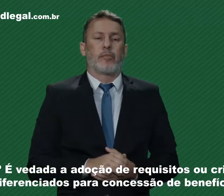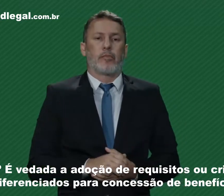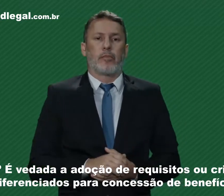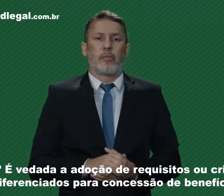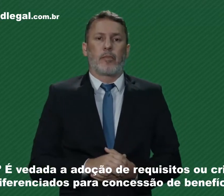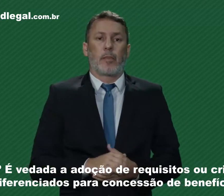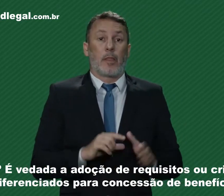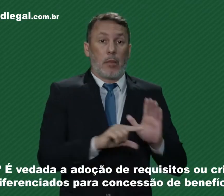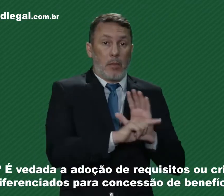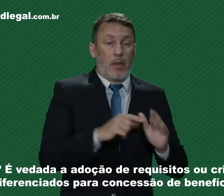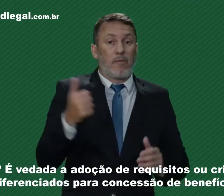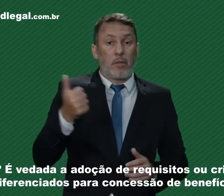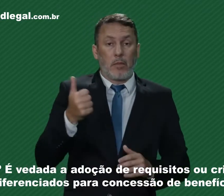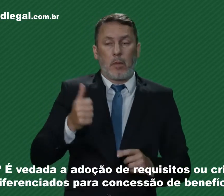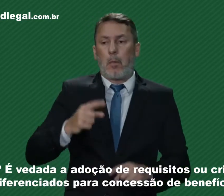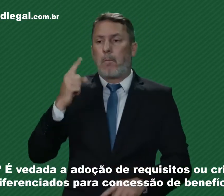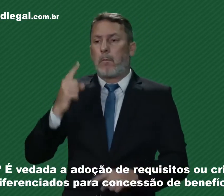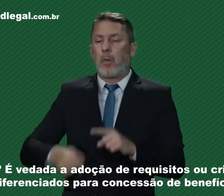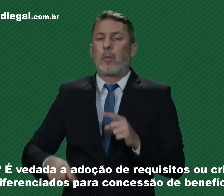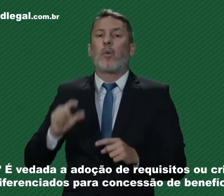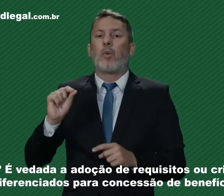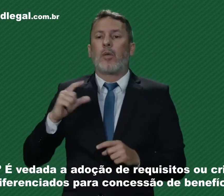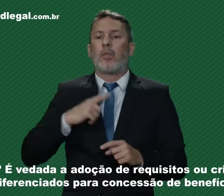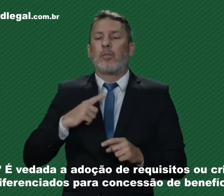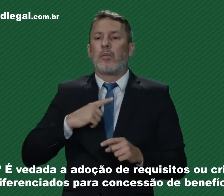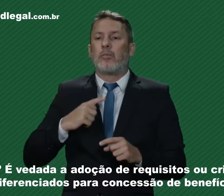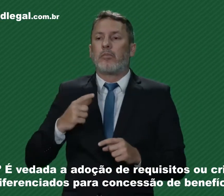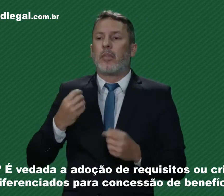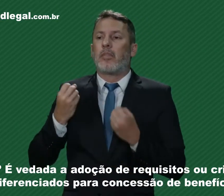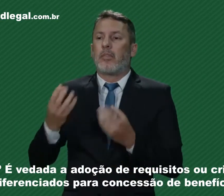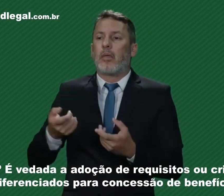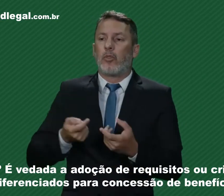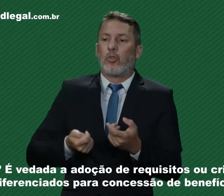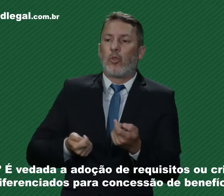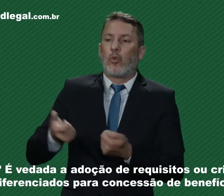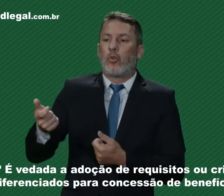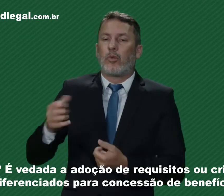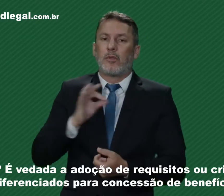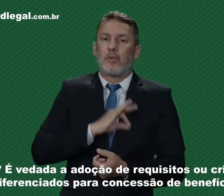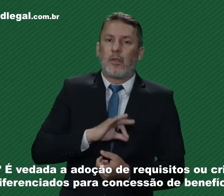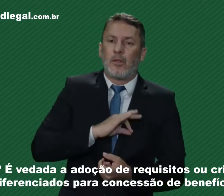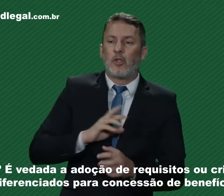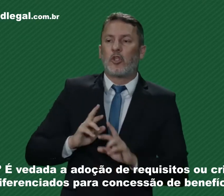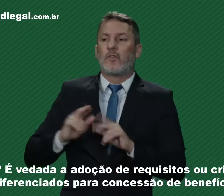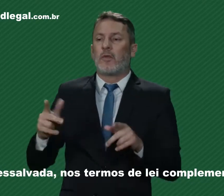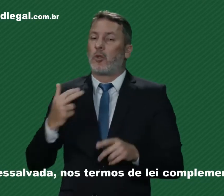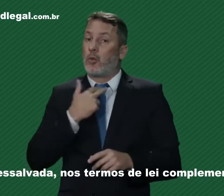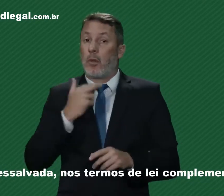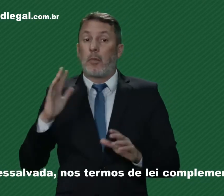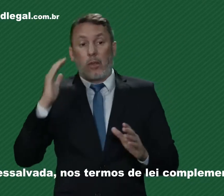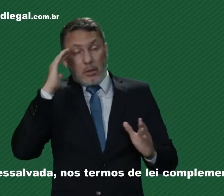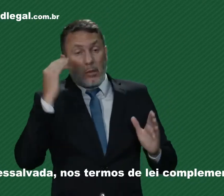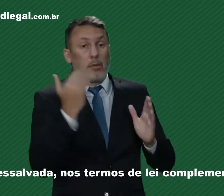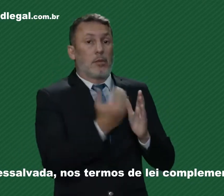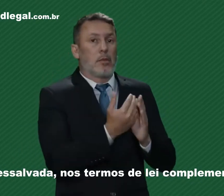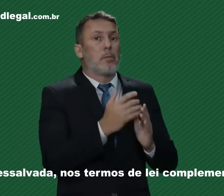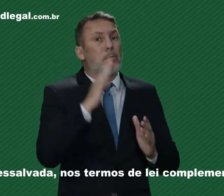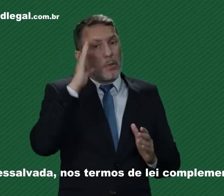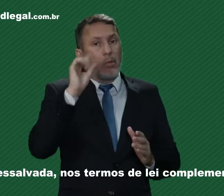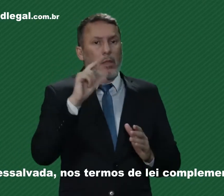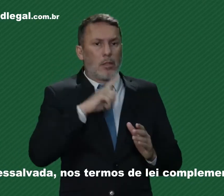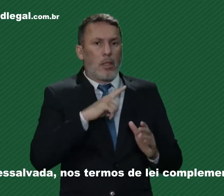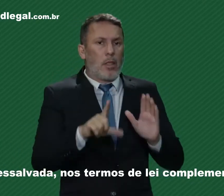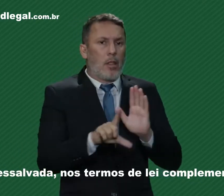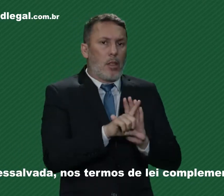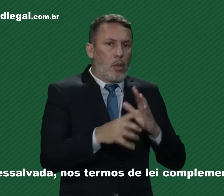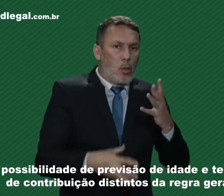1º. É vedada a adoção de requisitos ou critérios diferenciados para a concessão de benefícios, ressalvada, nos termos